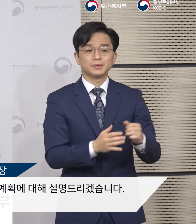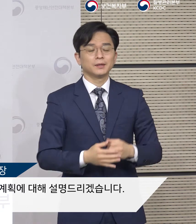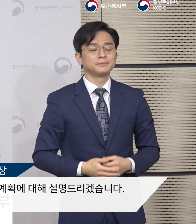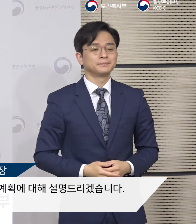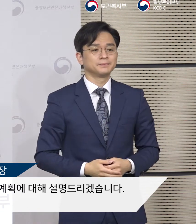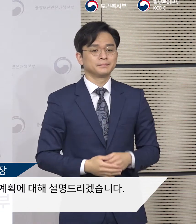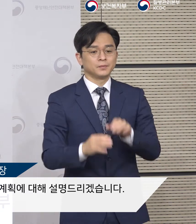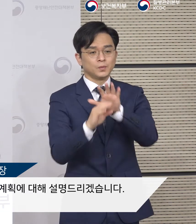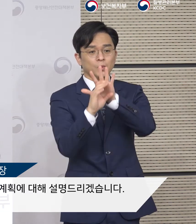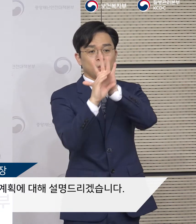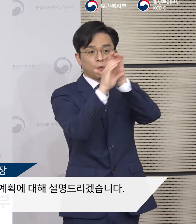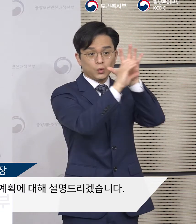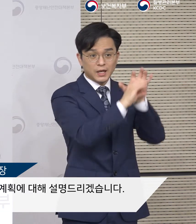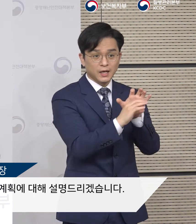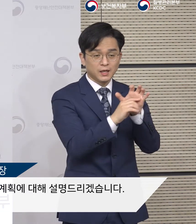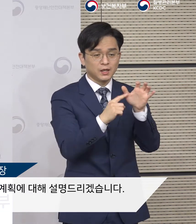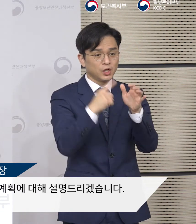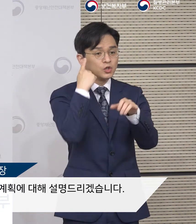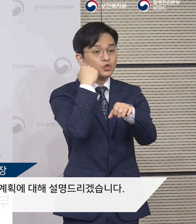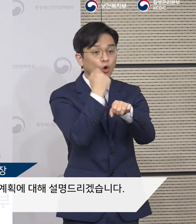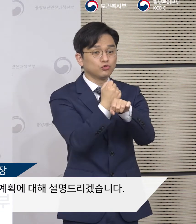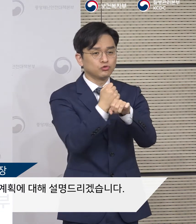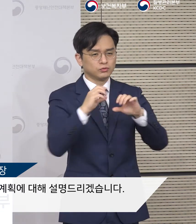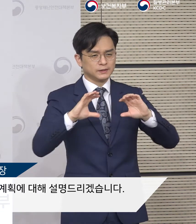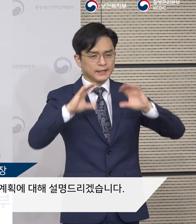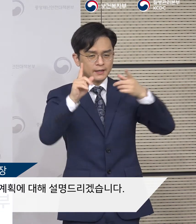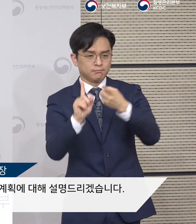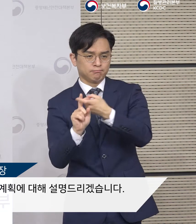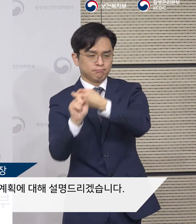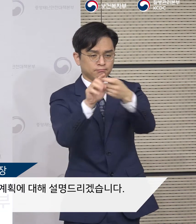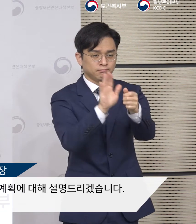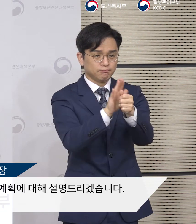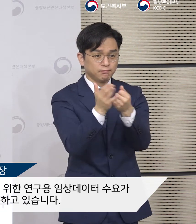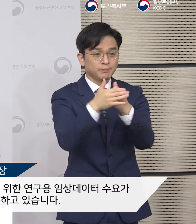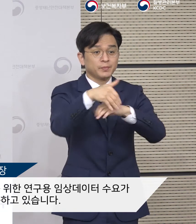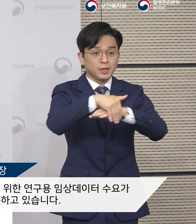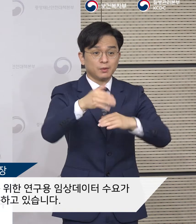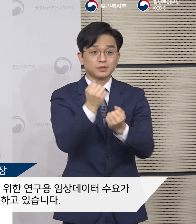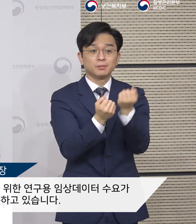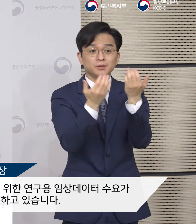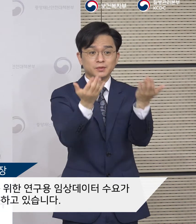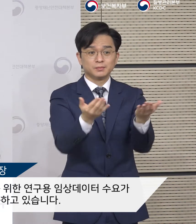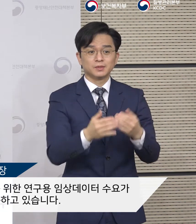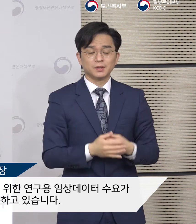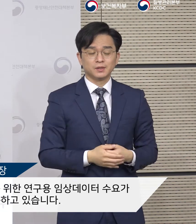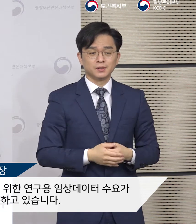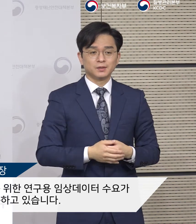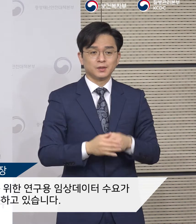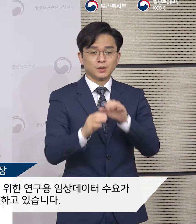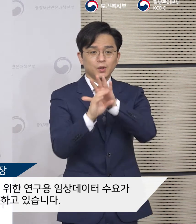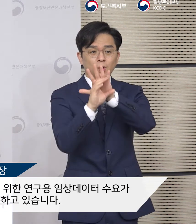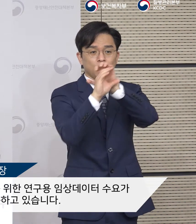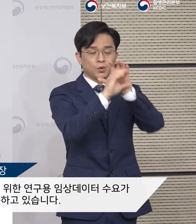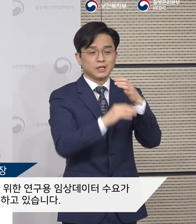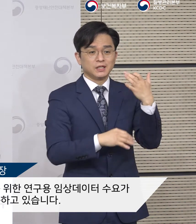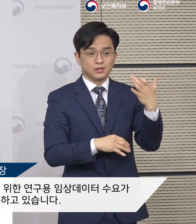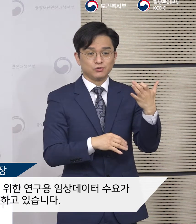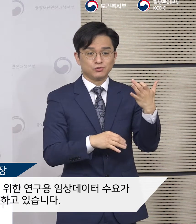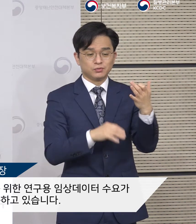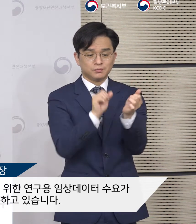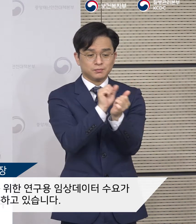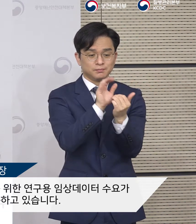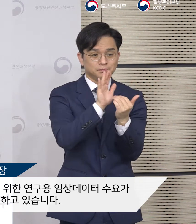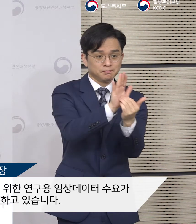코로나19 국제협력 연구를 위한 데이터 활용 계획에 대해 설명드리겠습니다. 최근 코로나19 관련 방역 정책 수립